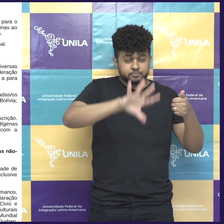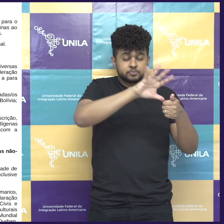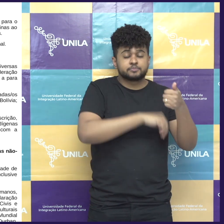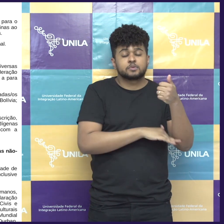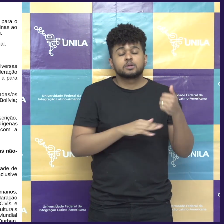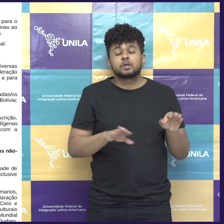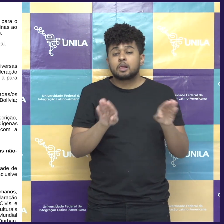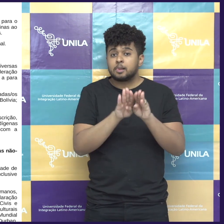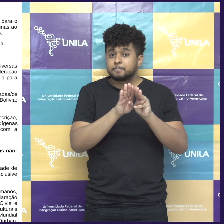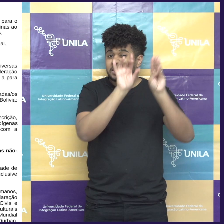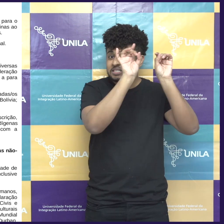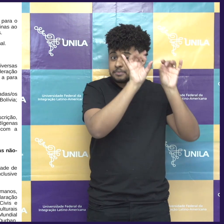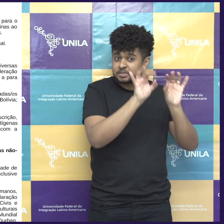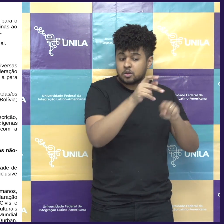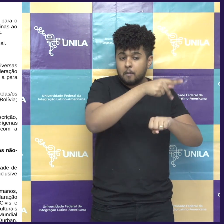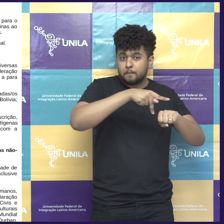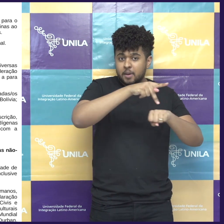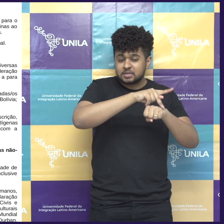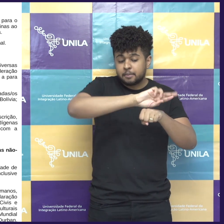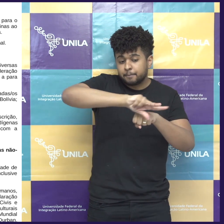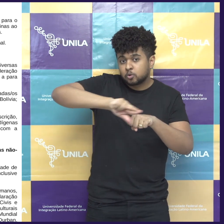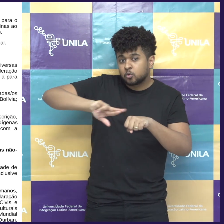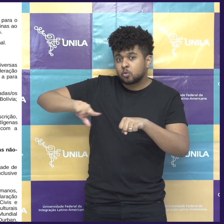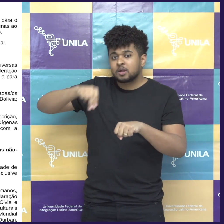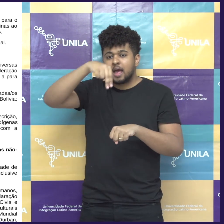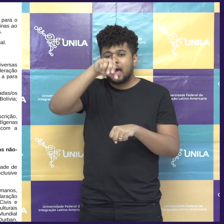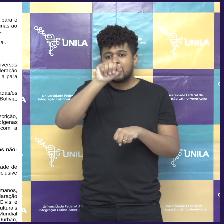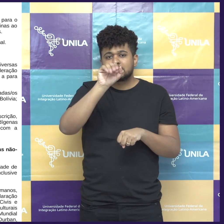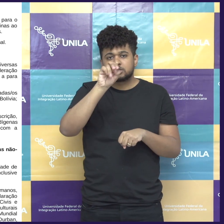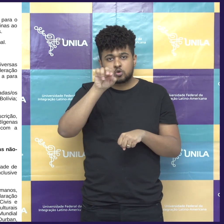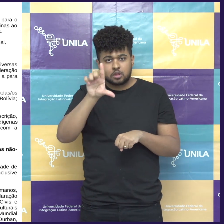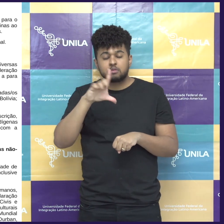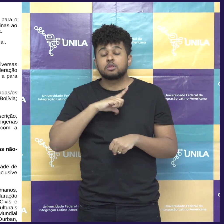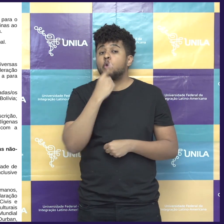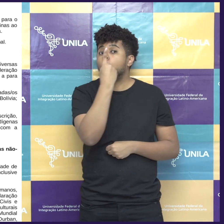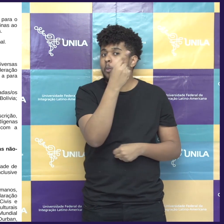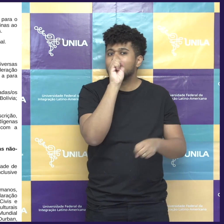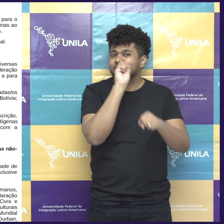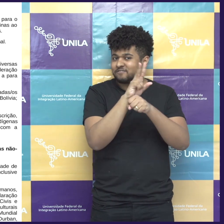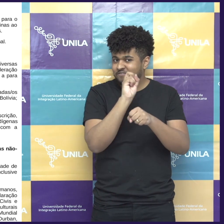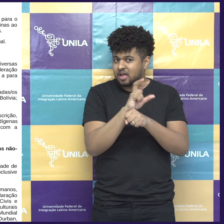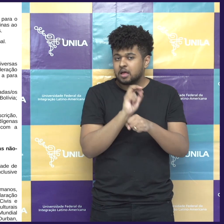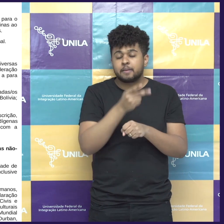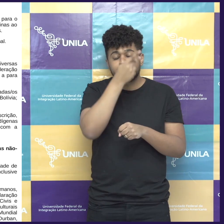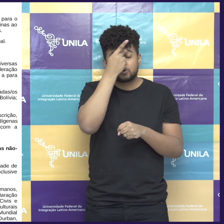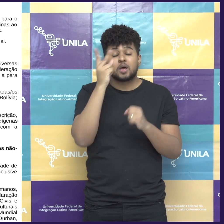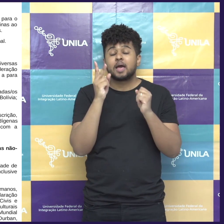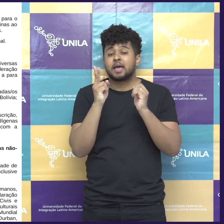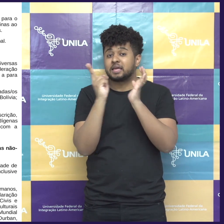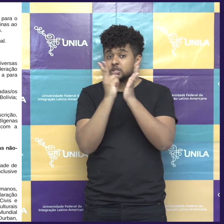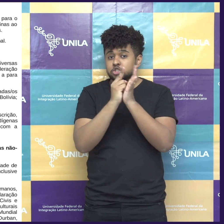em consideração, em especial, os países plurinacionais, reserva-se uma das vagas ofertadas para